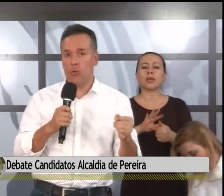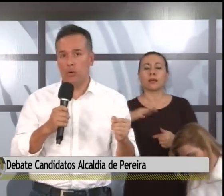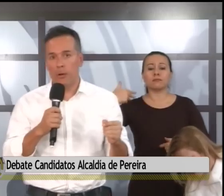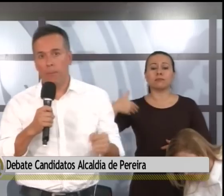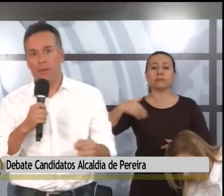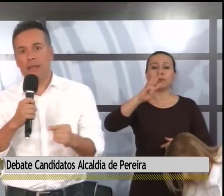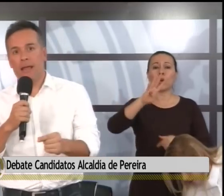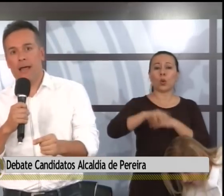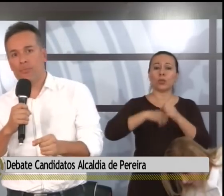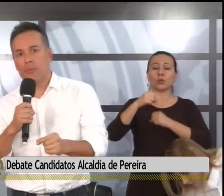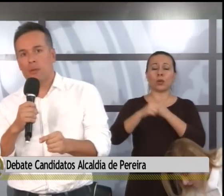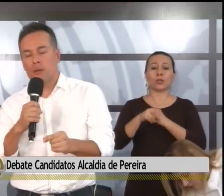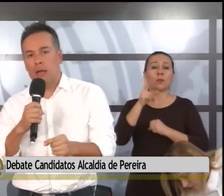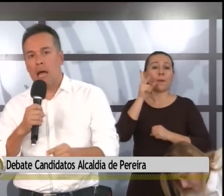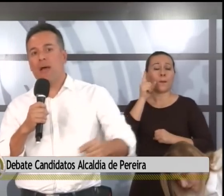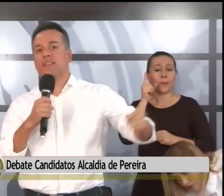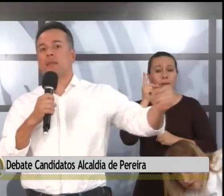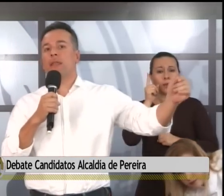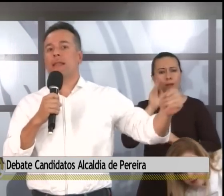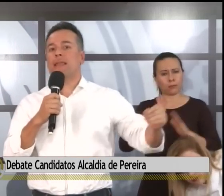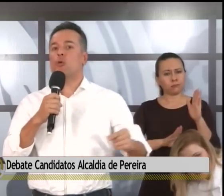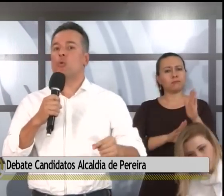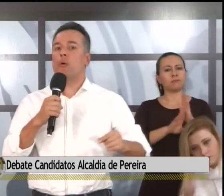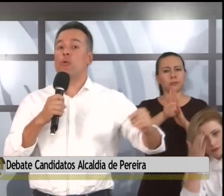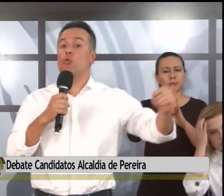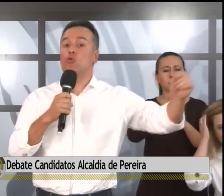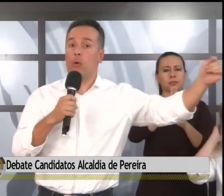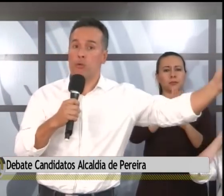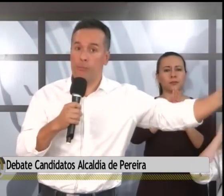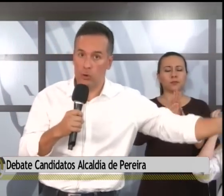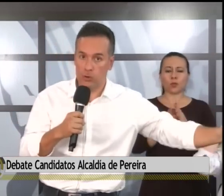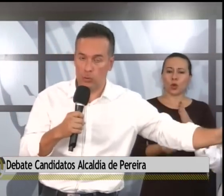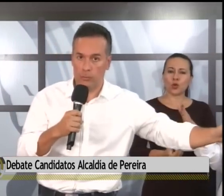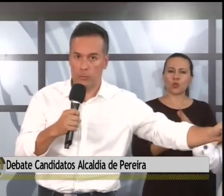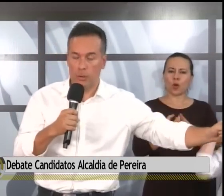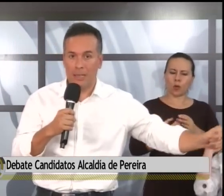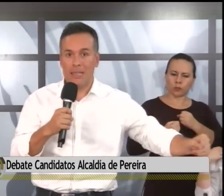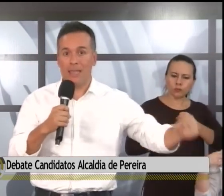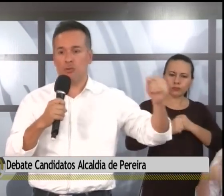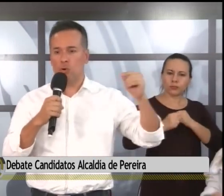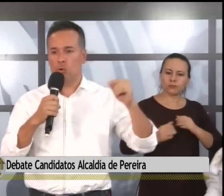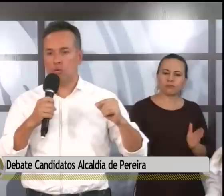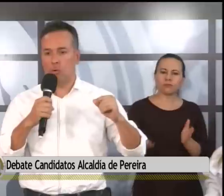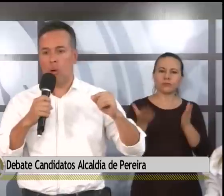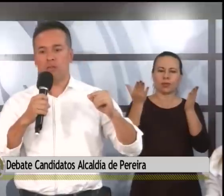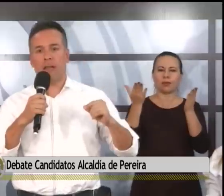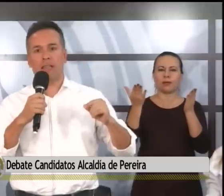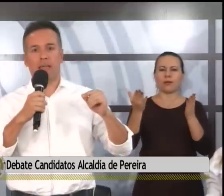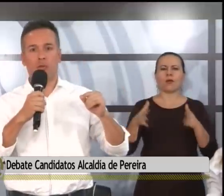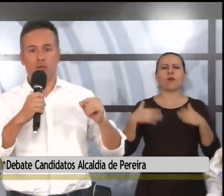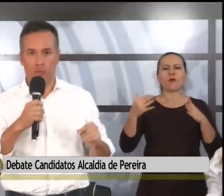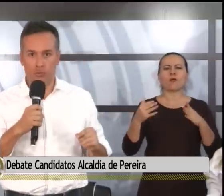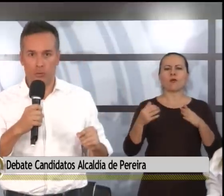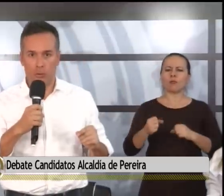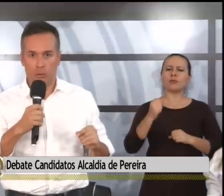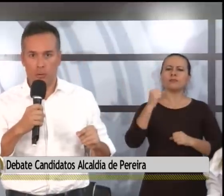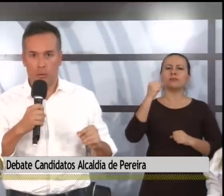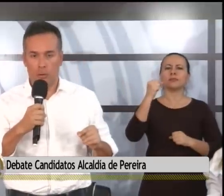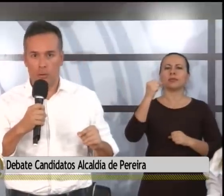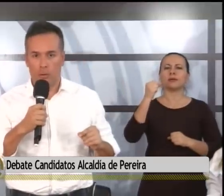cuatrenio Pereira avance, Pereira tenga un nuevo impulso. Y eso lo vamos a garantizar